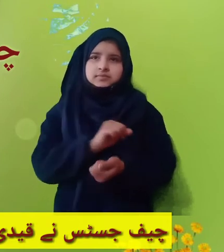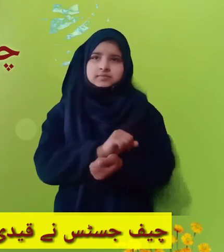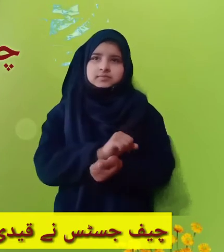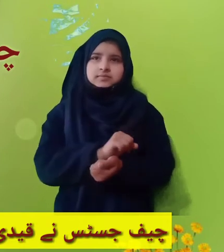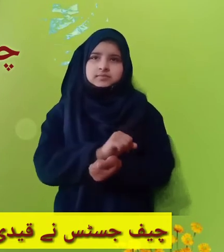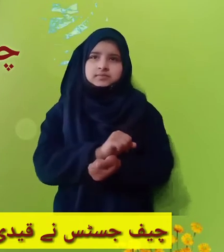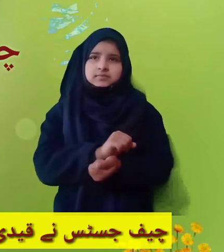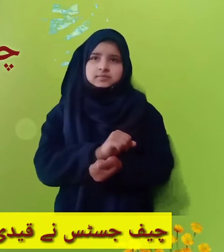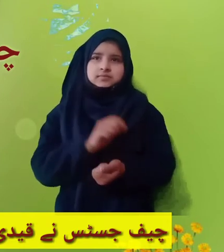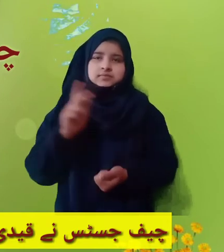कैदी को